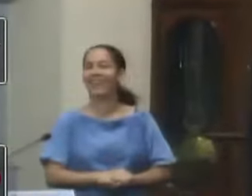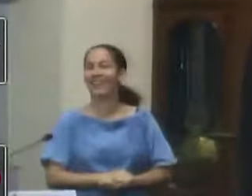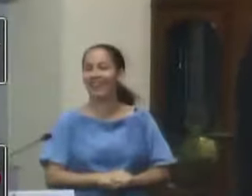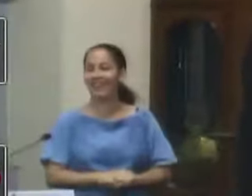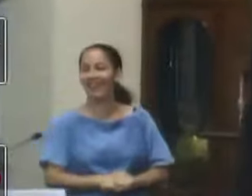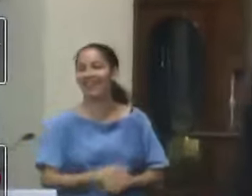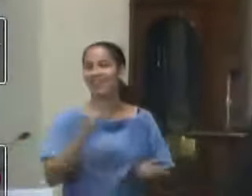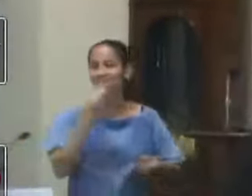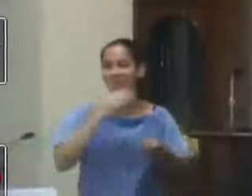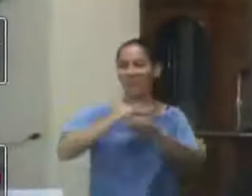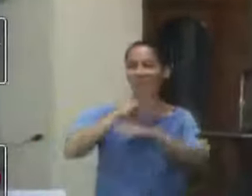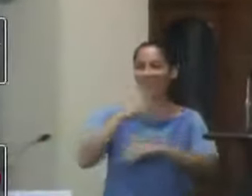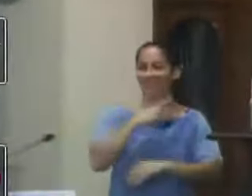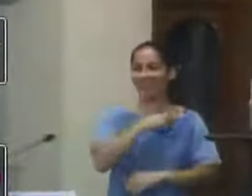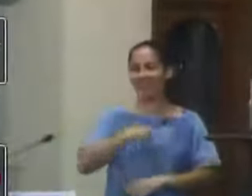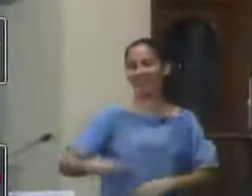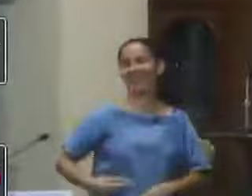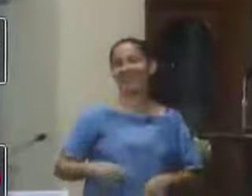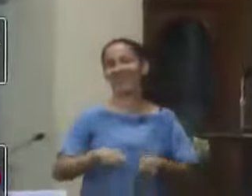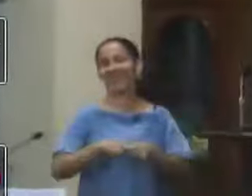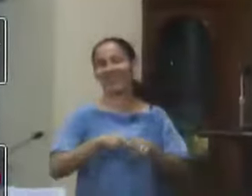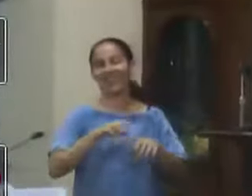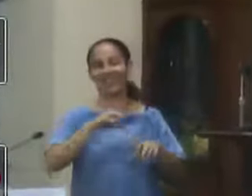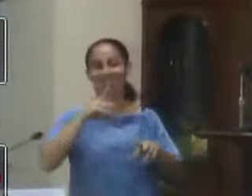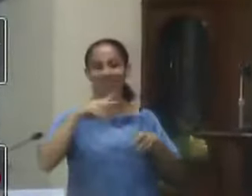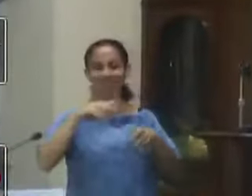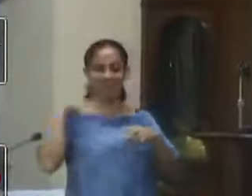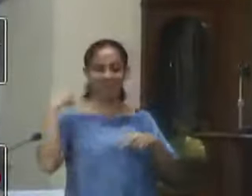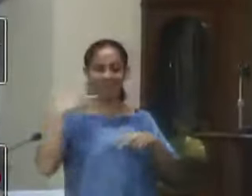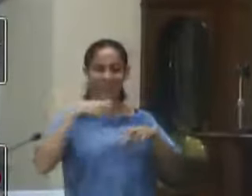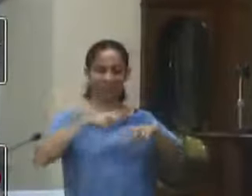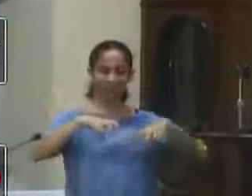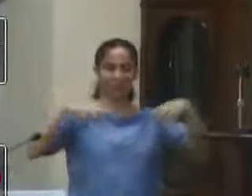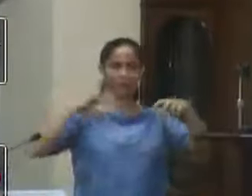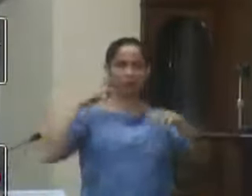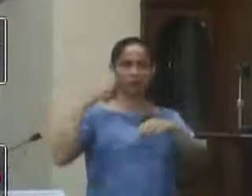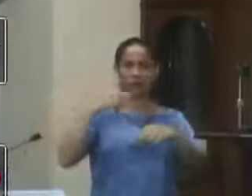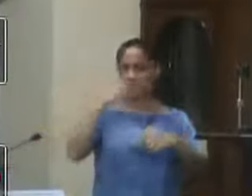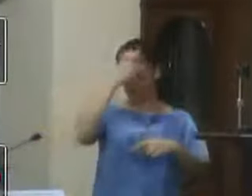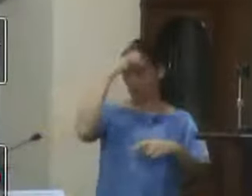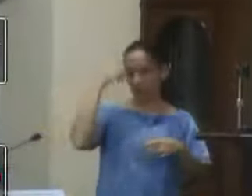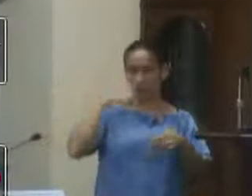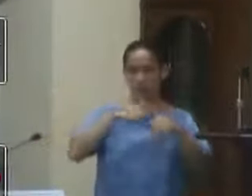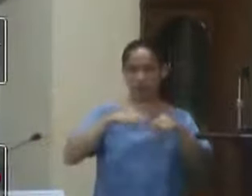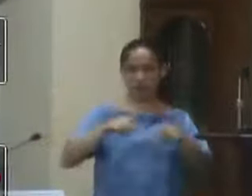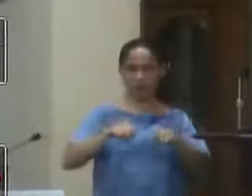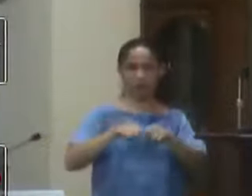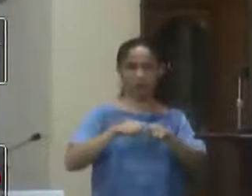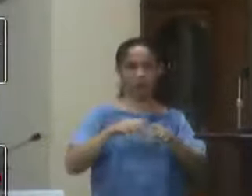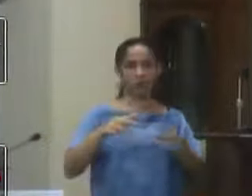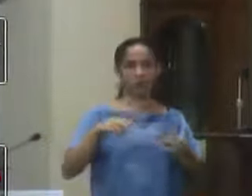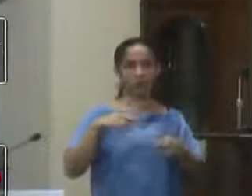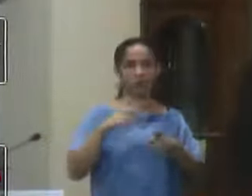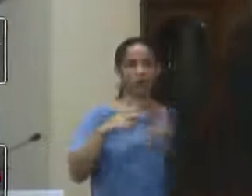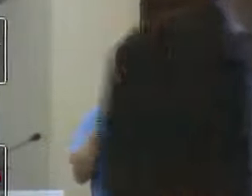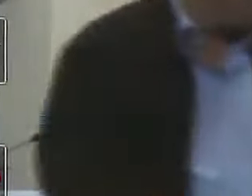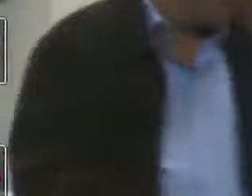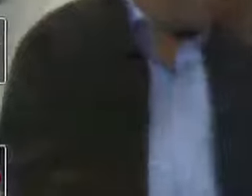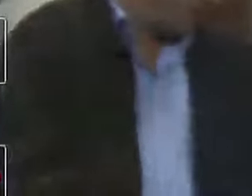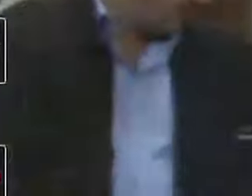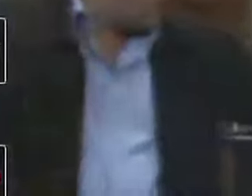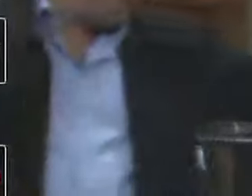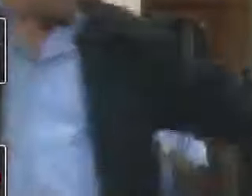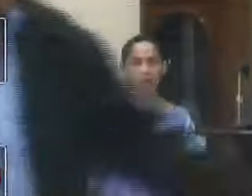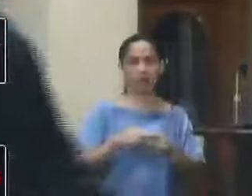virado. Boa noite, presidente, mesa, assessores, funcionários que aqui estão, para fazer com que a nossa sessão corra de